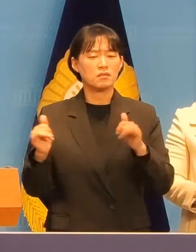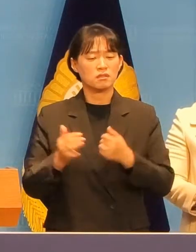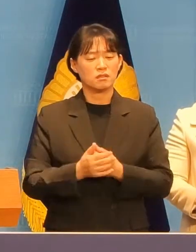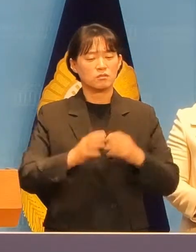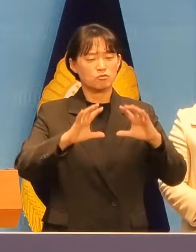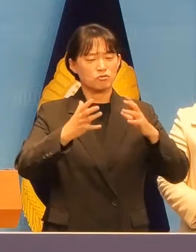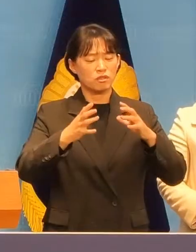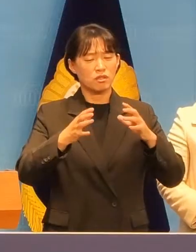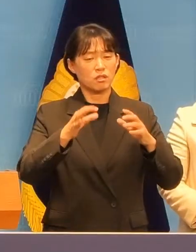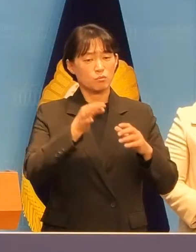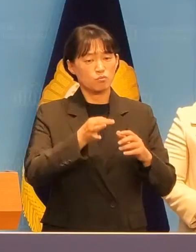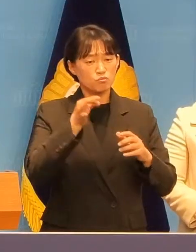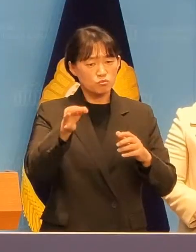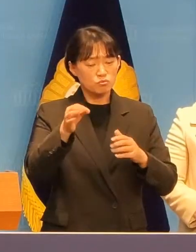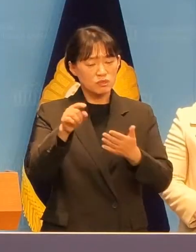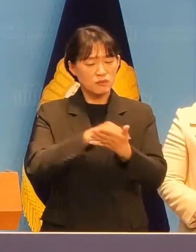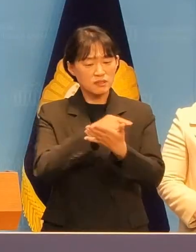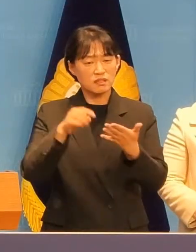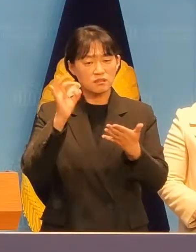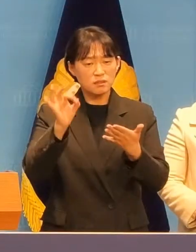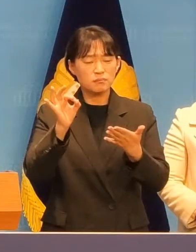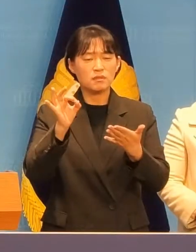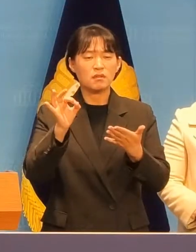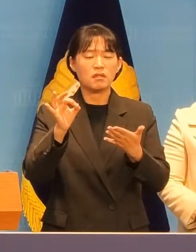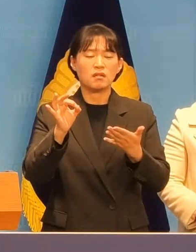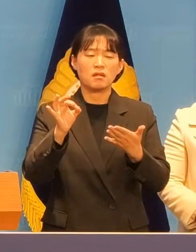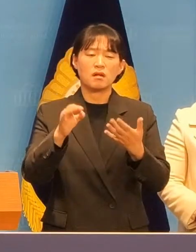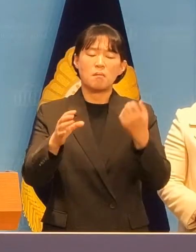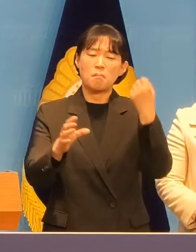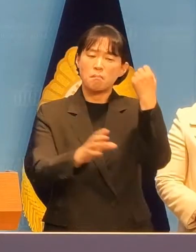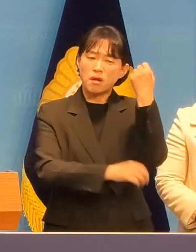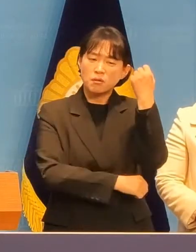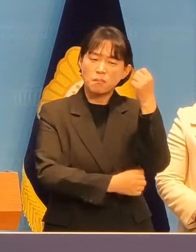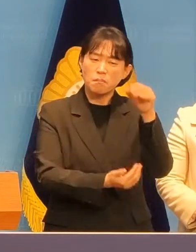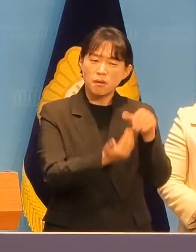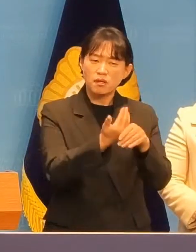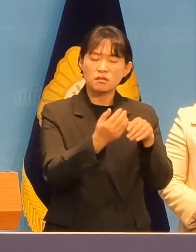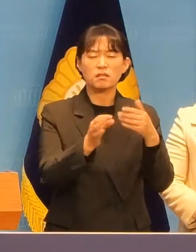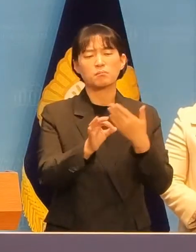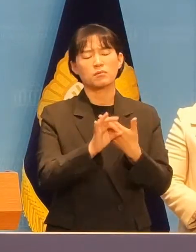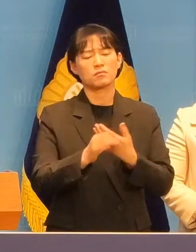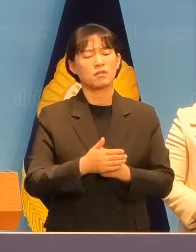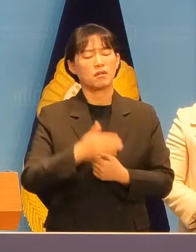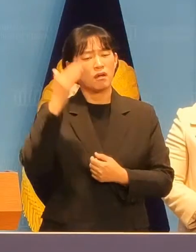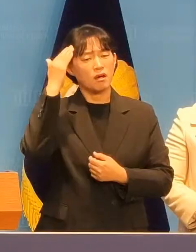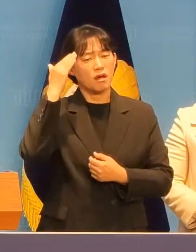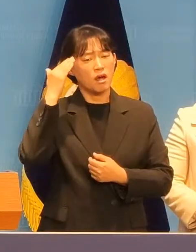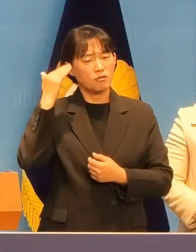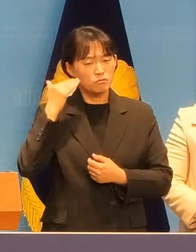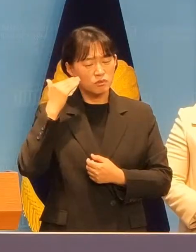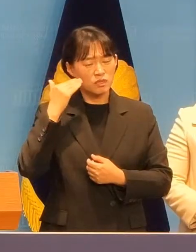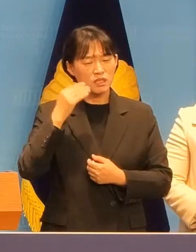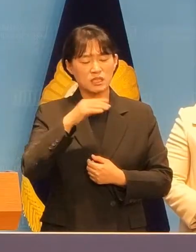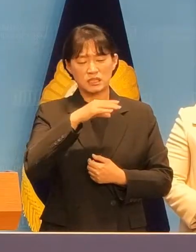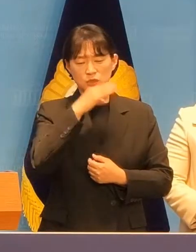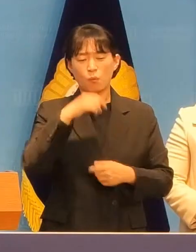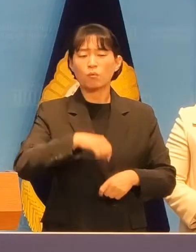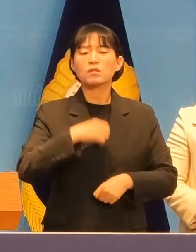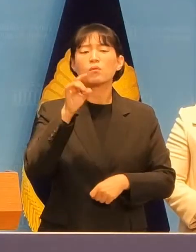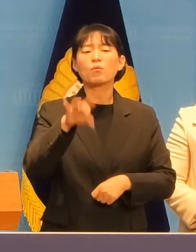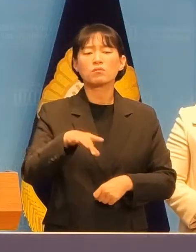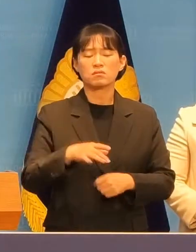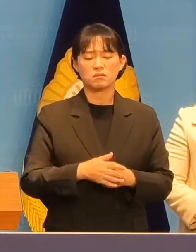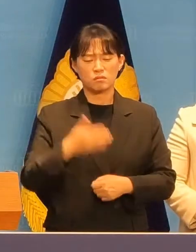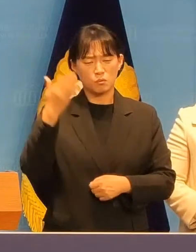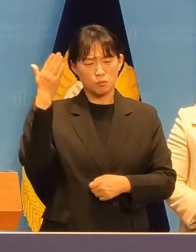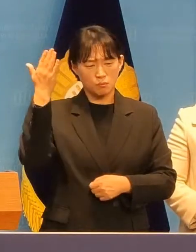국가가 지급한 배보상금마저 지켜주지 못한다면 이 나라의 정의는 어디에 있습니까?